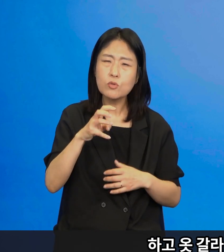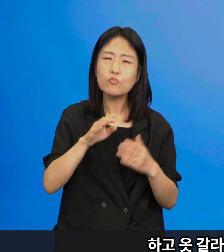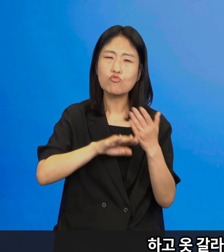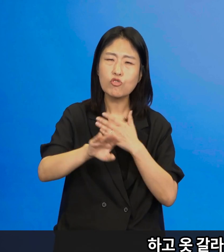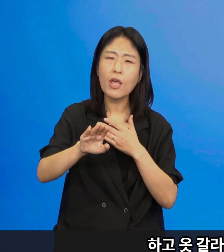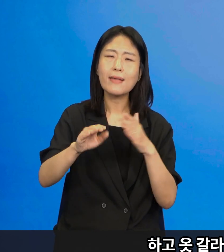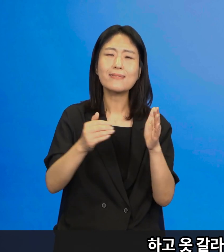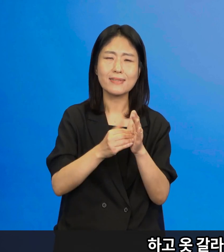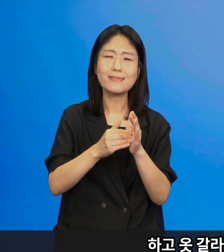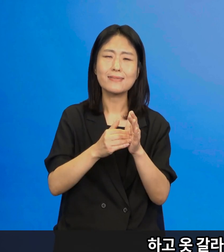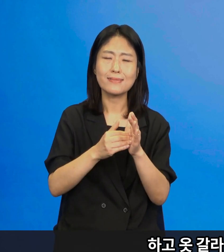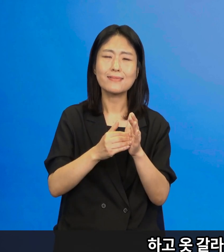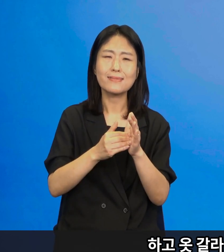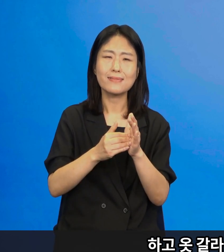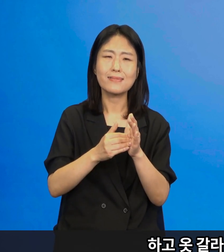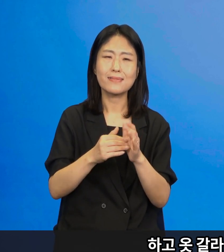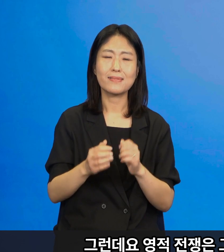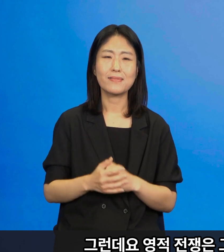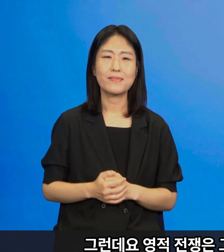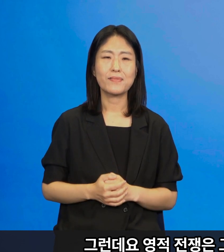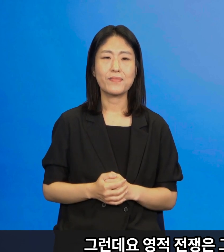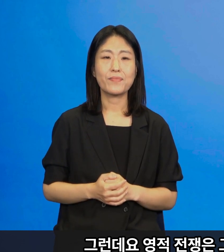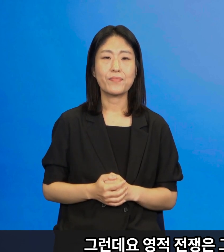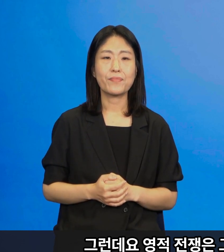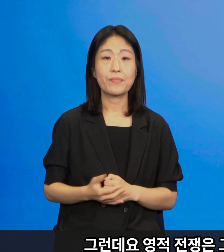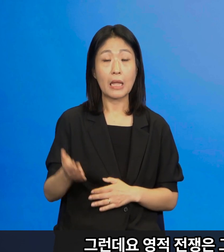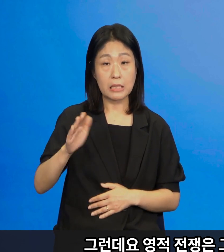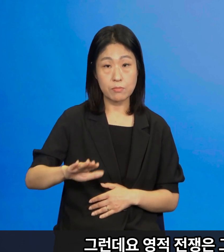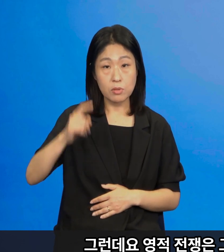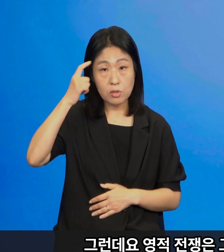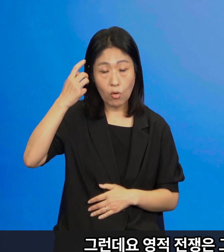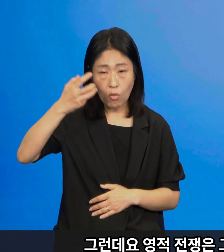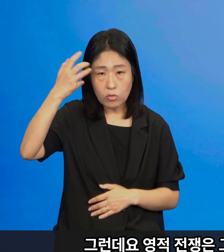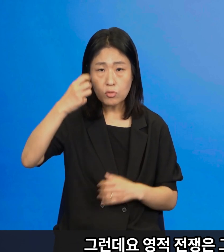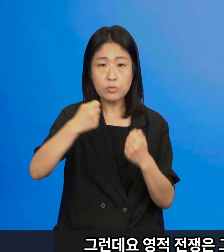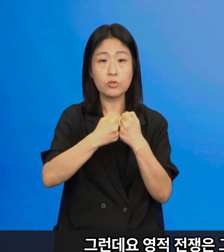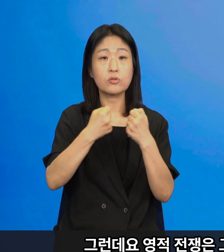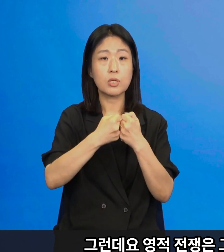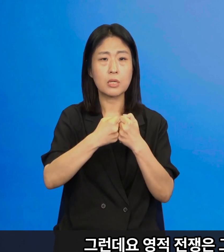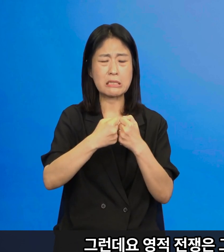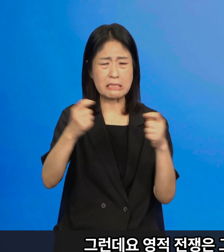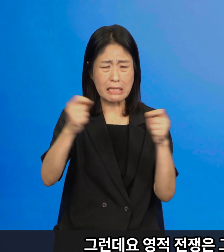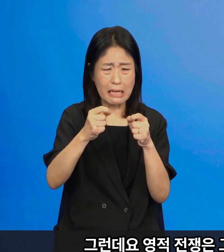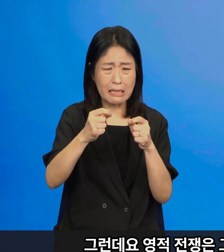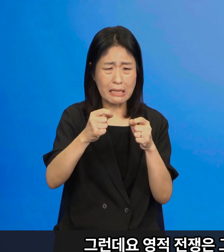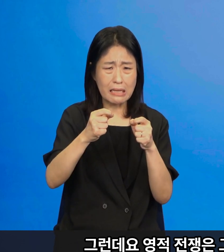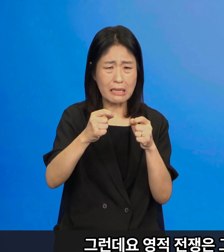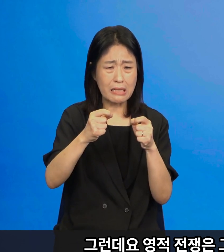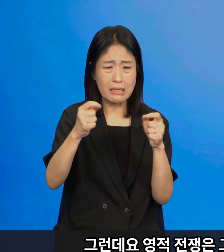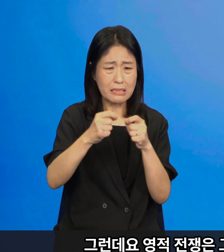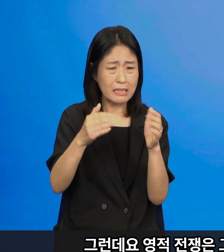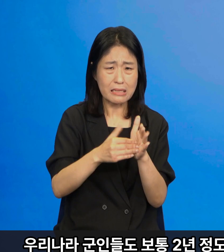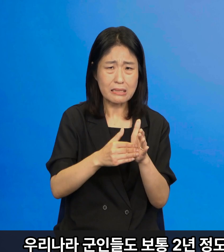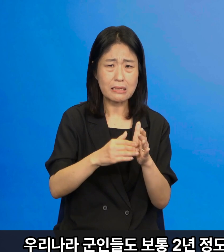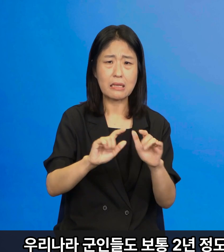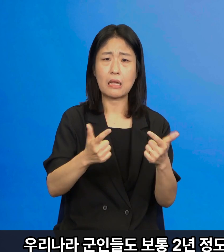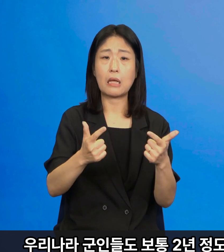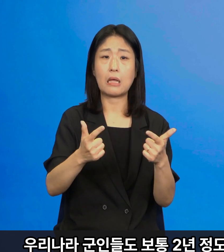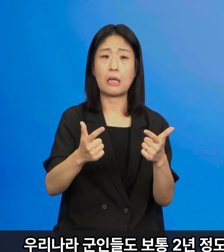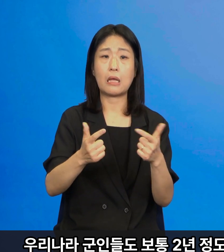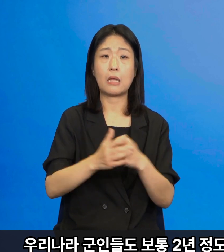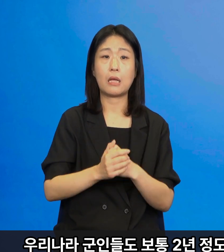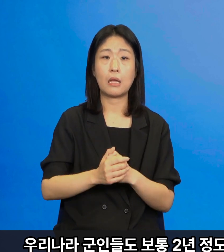수고하셨습니다 하고 옷 갈아입으면 끝납니다. 그런데요, 영적 전쟁은 그렇게 짧게 끝나지가 않아요.